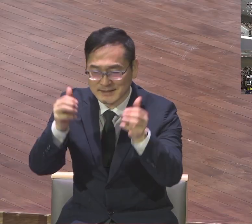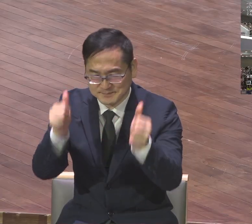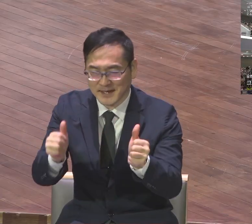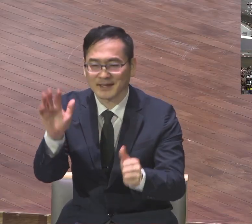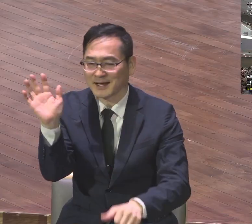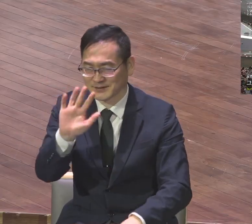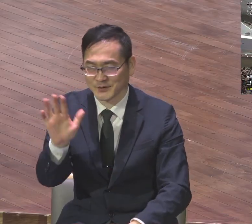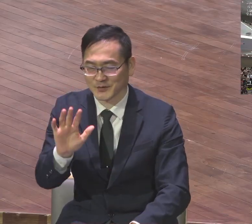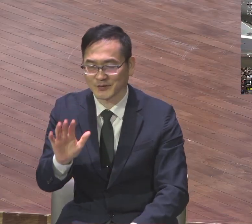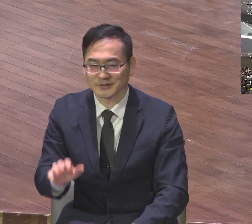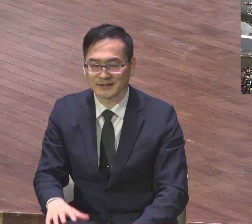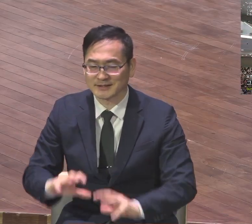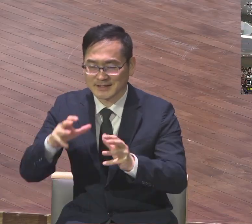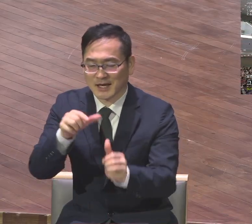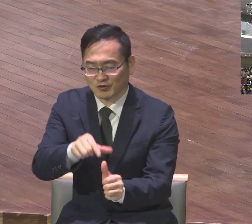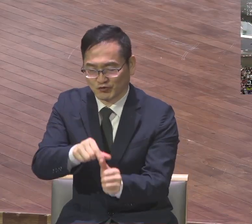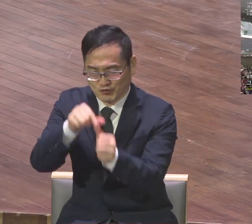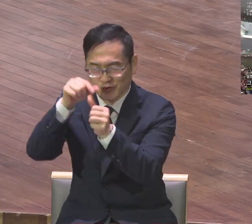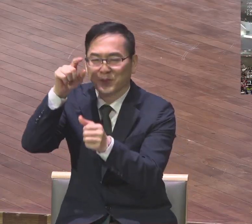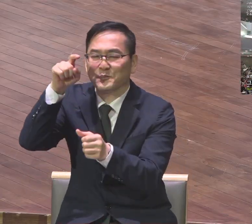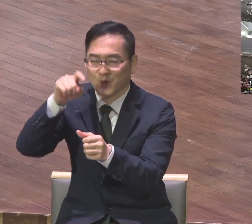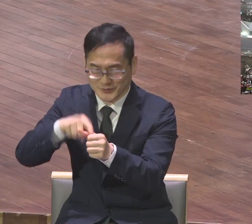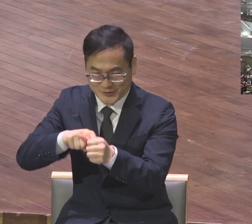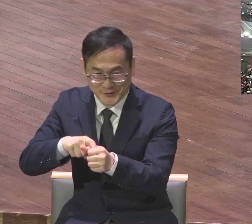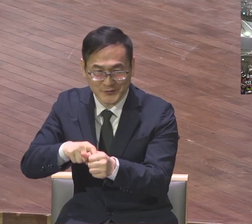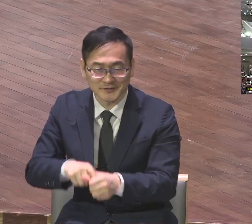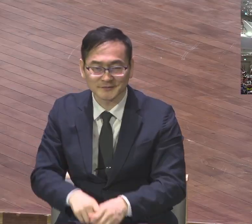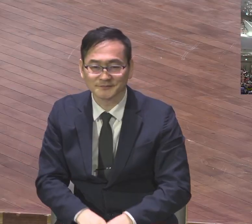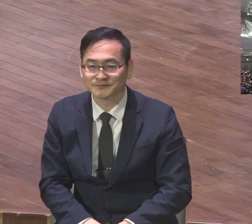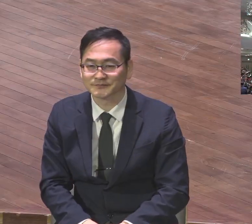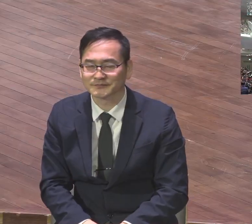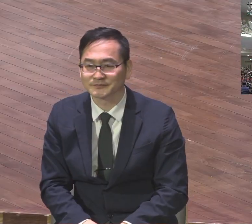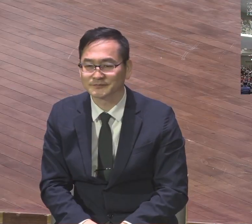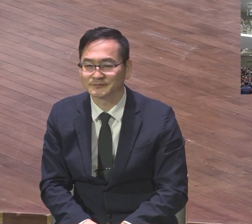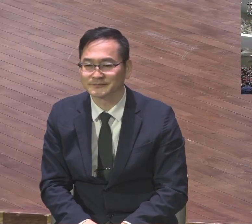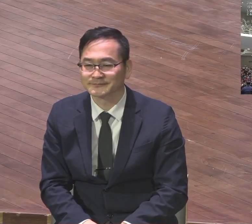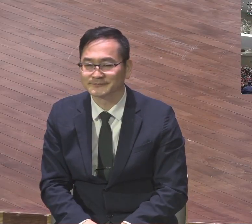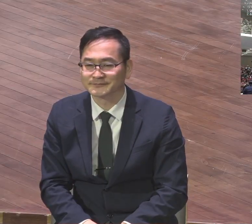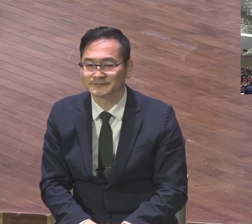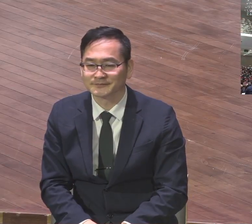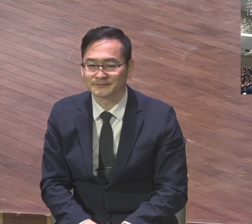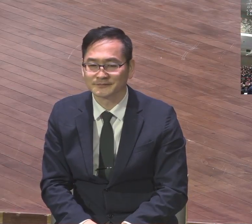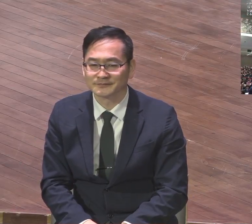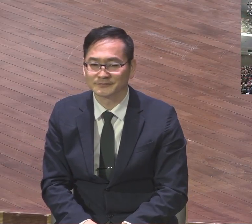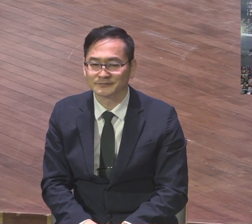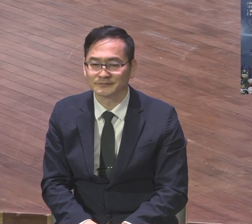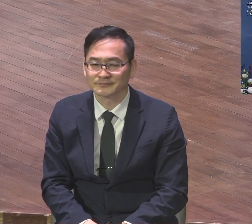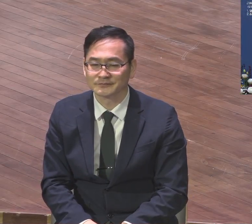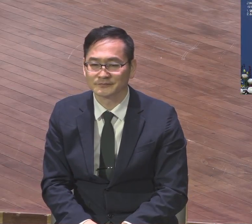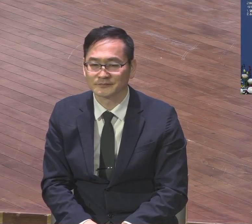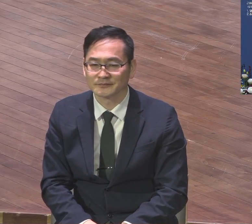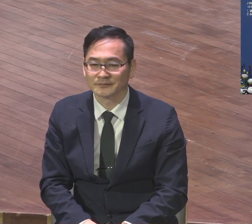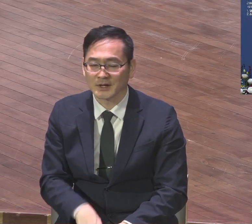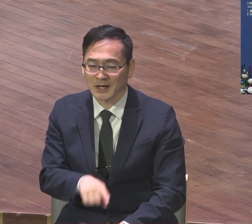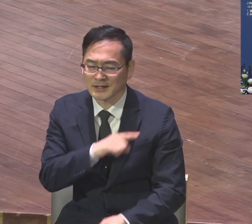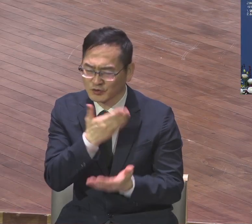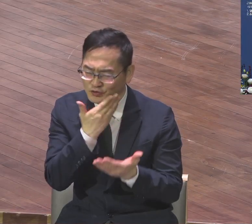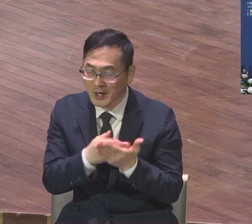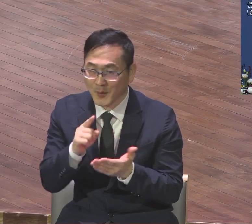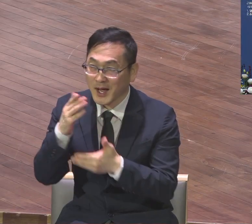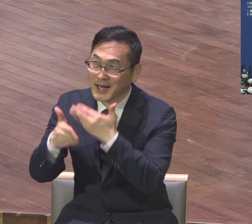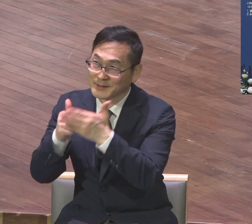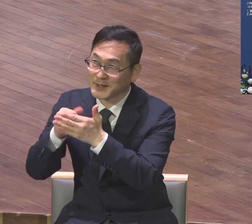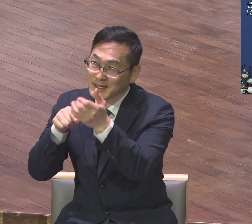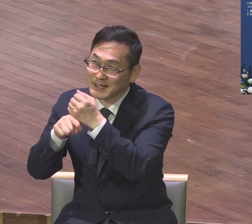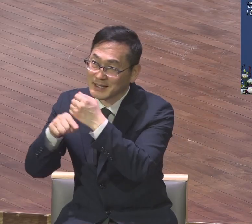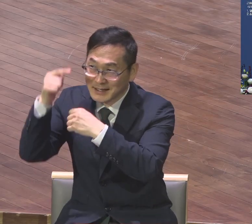말미암아 세상이 구원을 받게 하려 하심이라. 우리가 신앙생활하면서 가장 중요한 것이 뭐냐? 하나님의 뜻과 계획을 아는